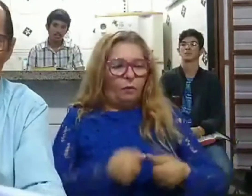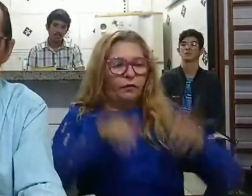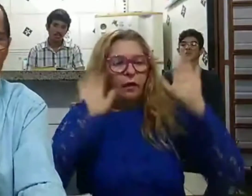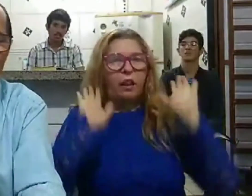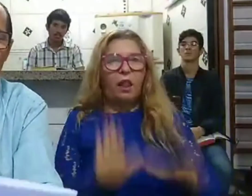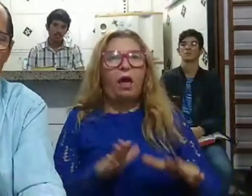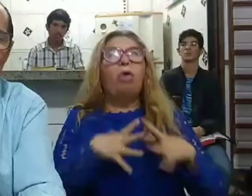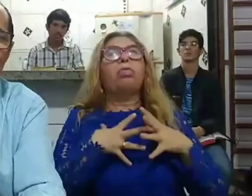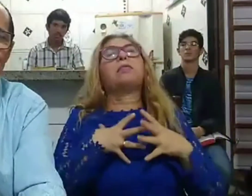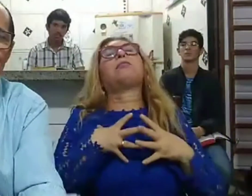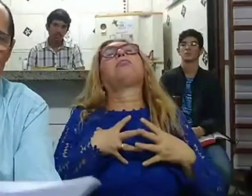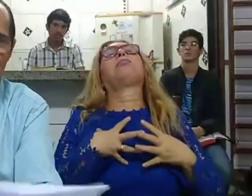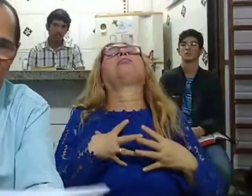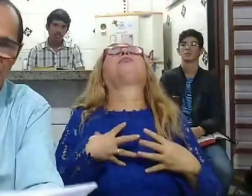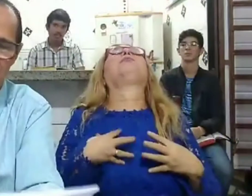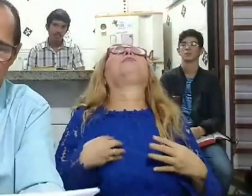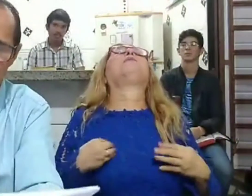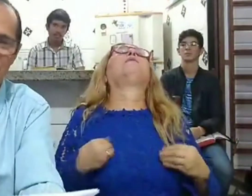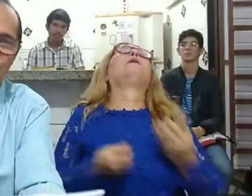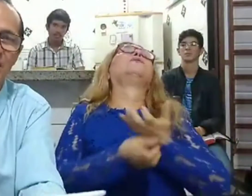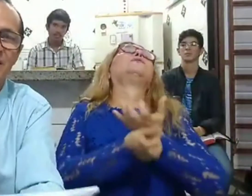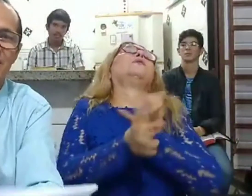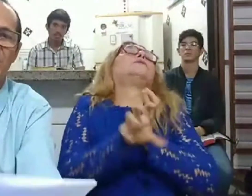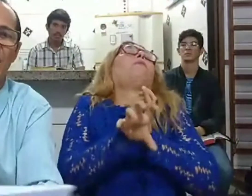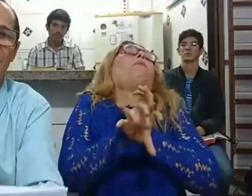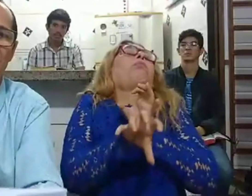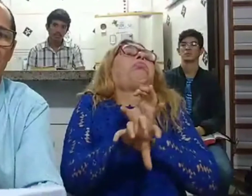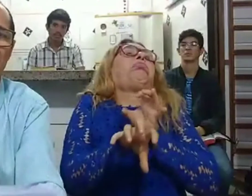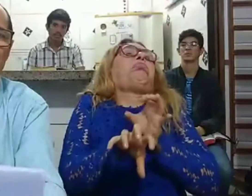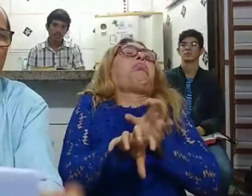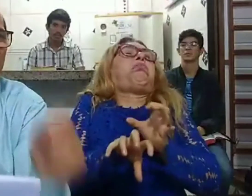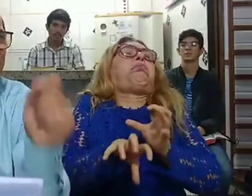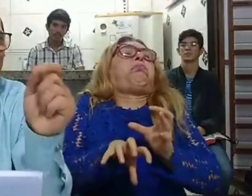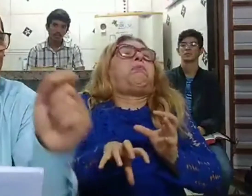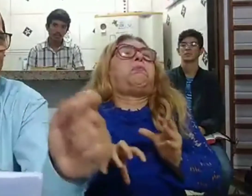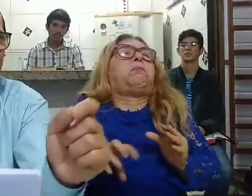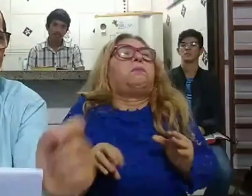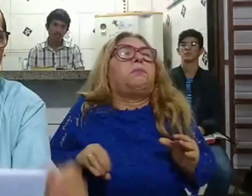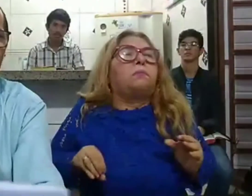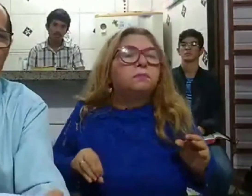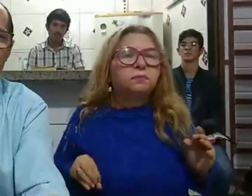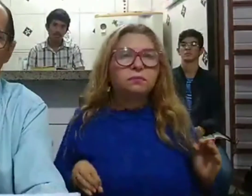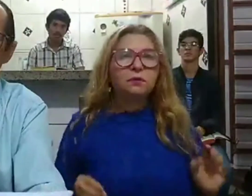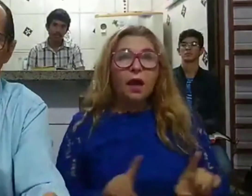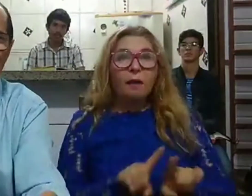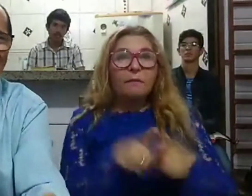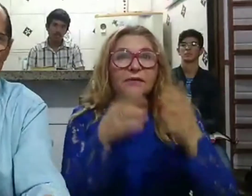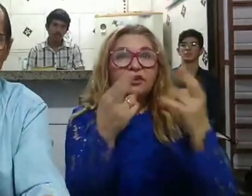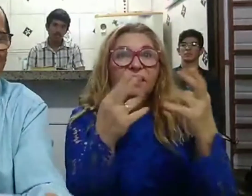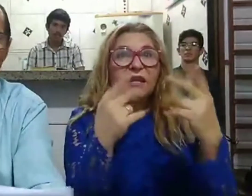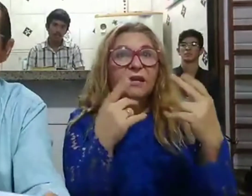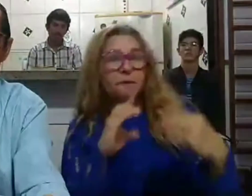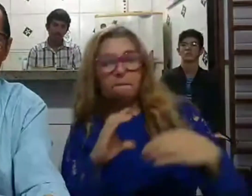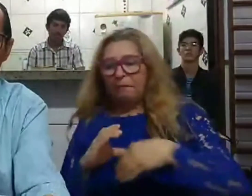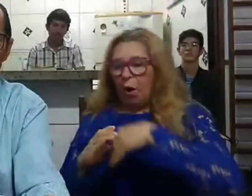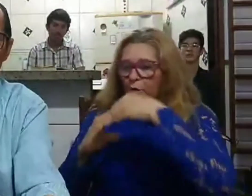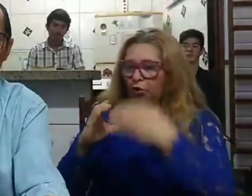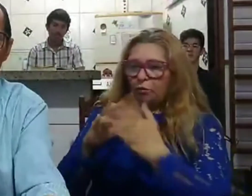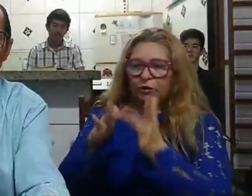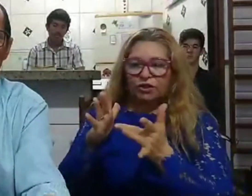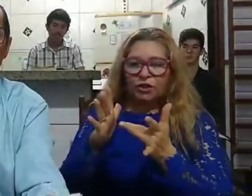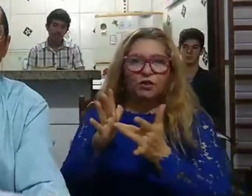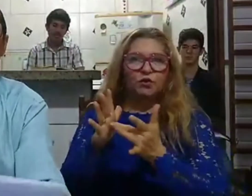se decompondo lá. Os ossos, os restos mortais estão lá. Mas no túmulo onde Jesus foi colocado, não tem mais